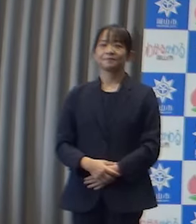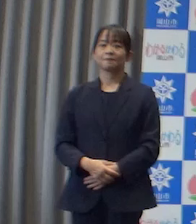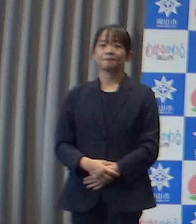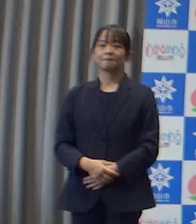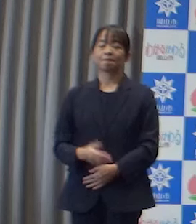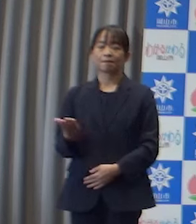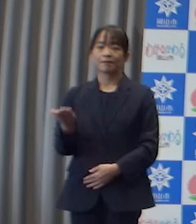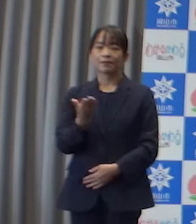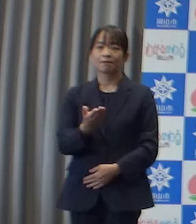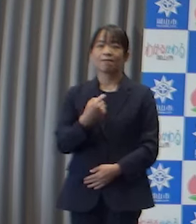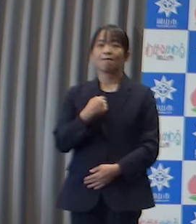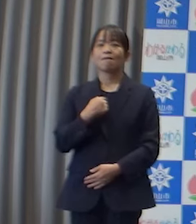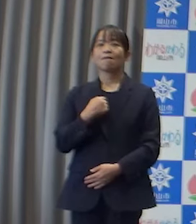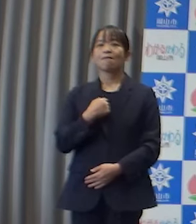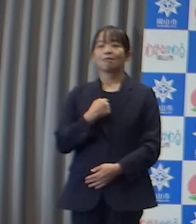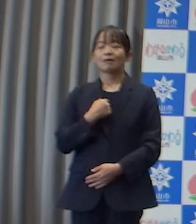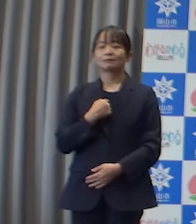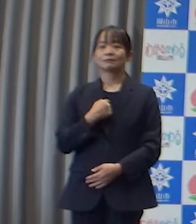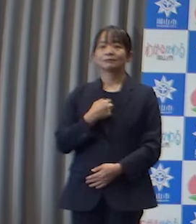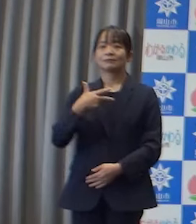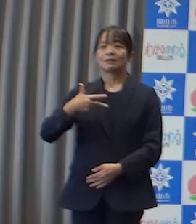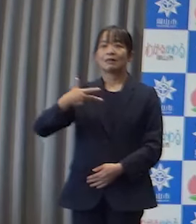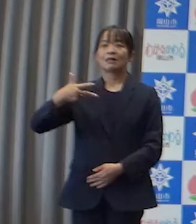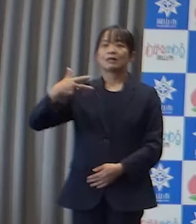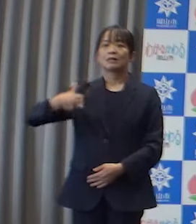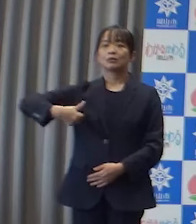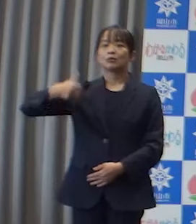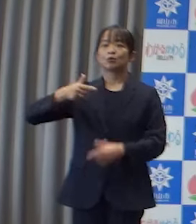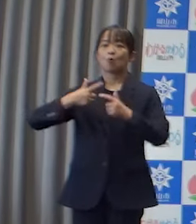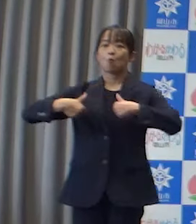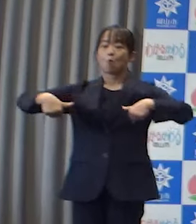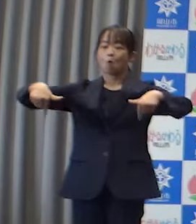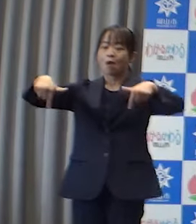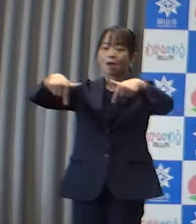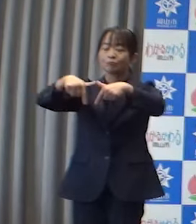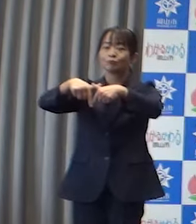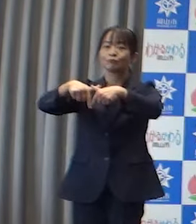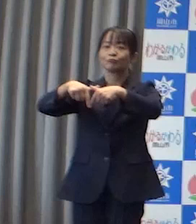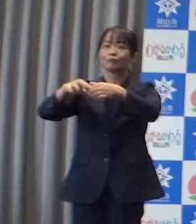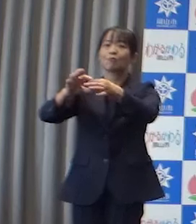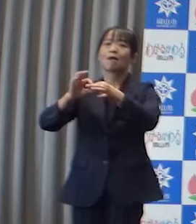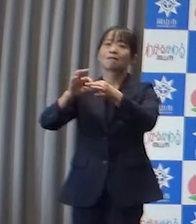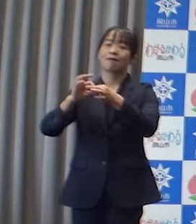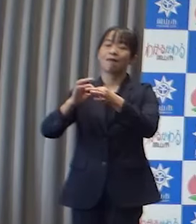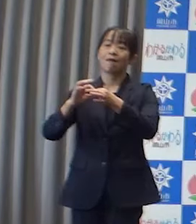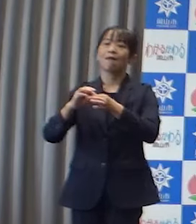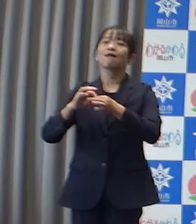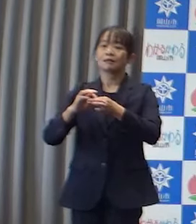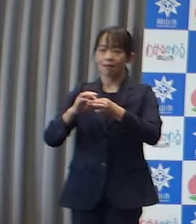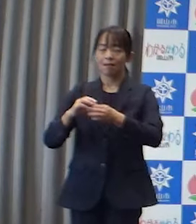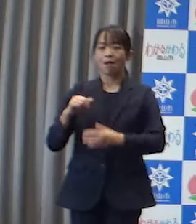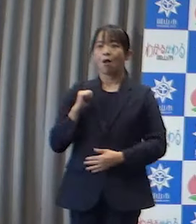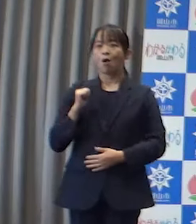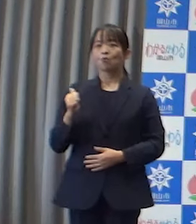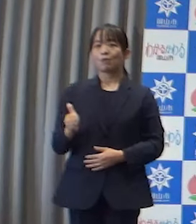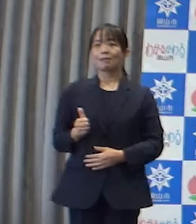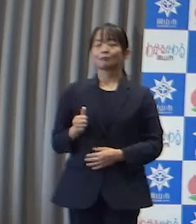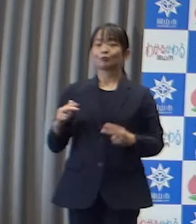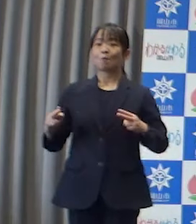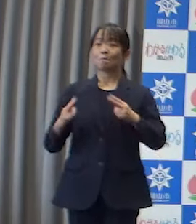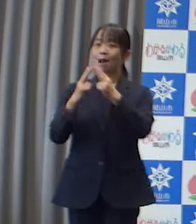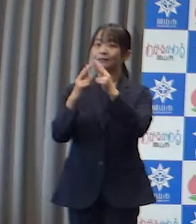私は市長フォーラムが終わりまして、フランスのパリに、向かいました。 OECD 本